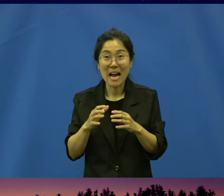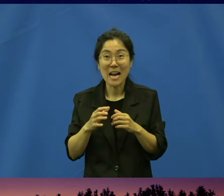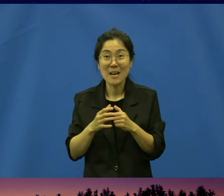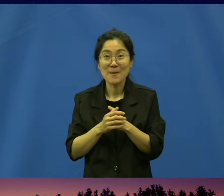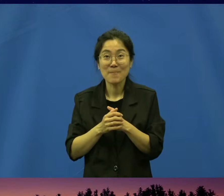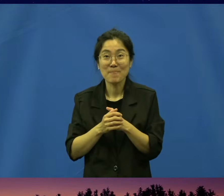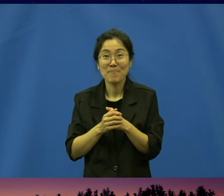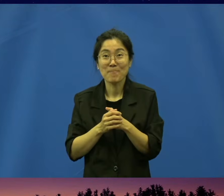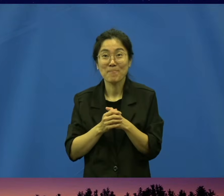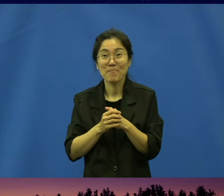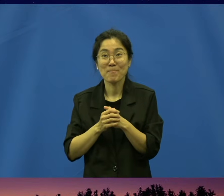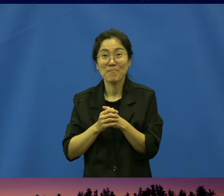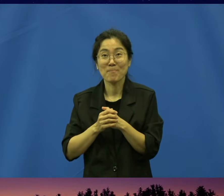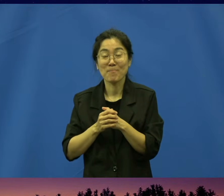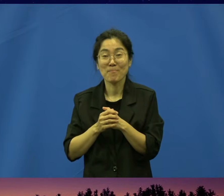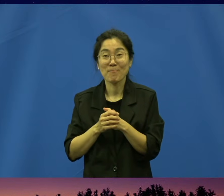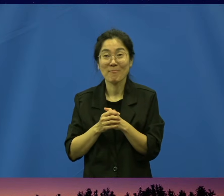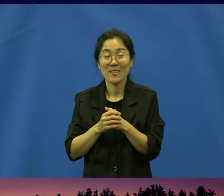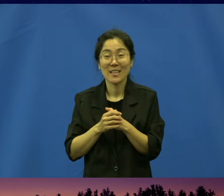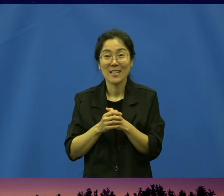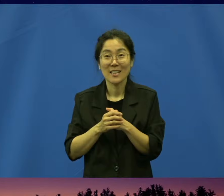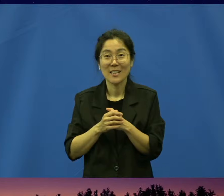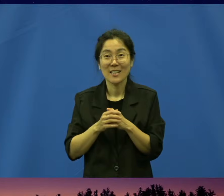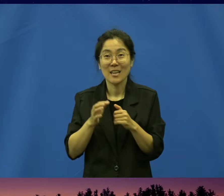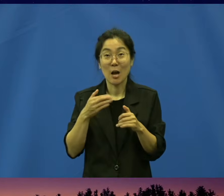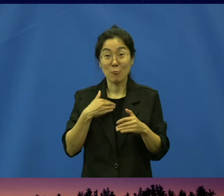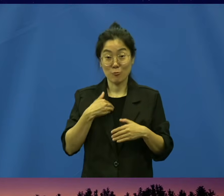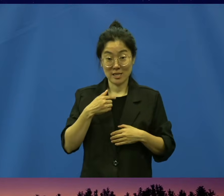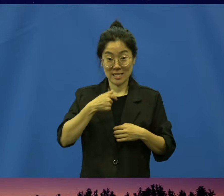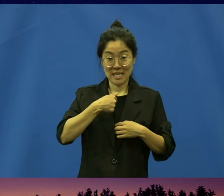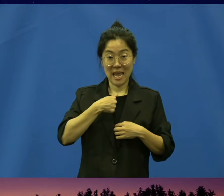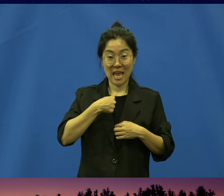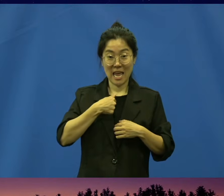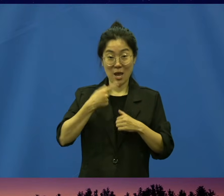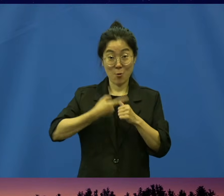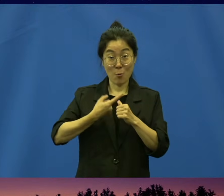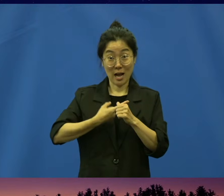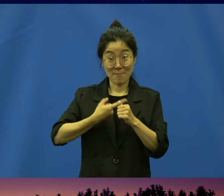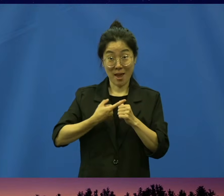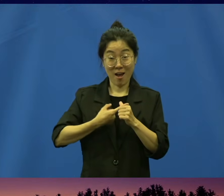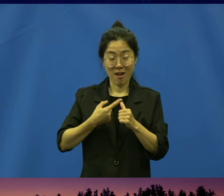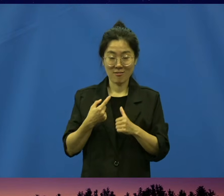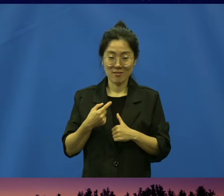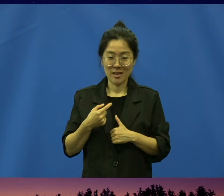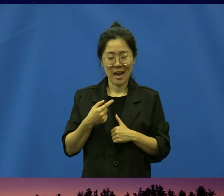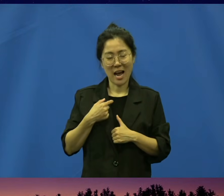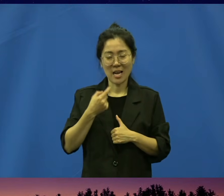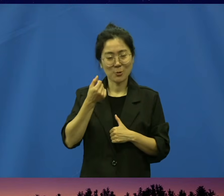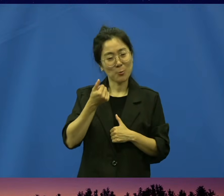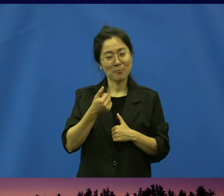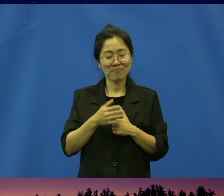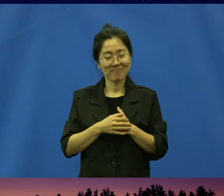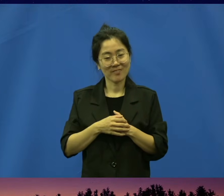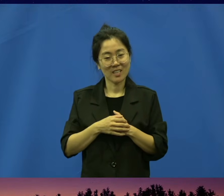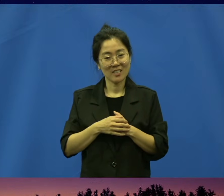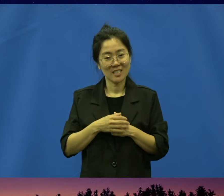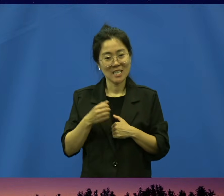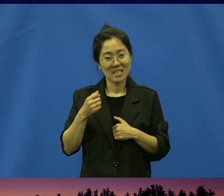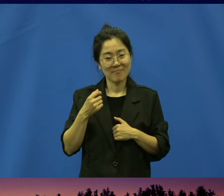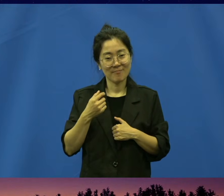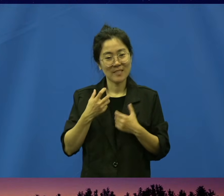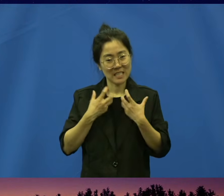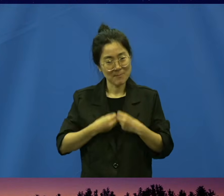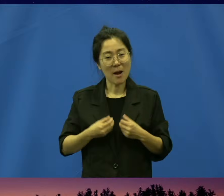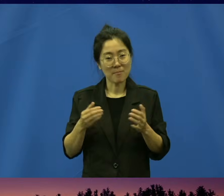그러면은 한 사흘 정도 화가 날 거예요. 그죠? 근데 대한민국을 밖에서 뭐라고 그러면은 1년 동안 속이